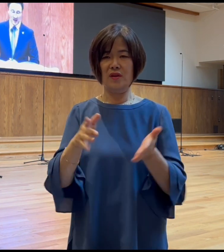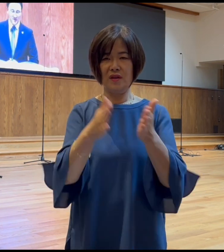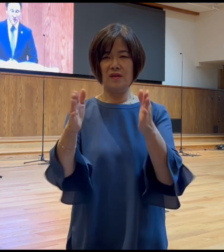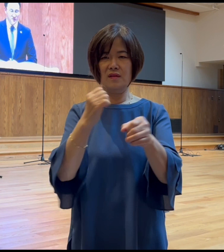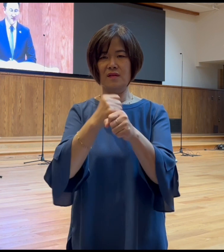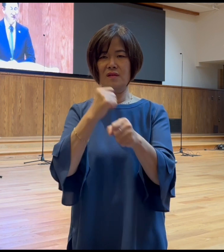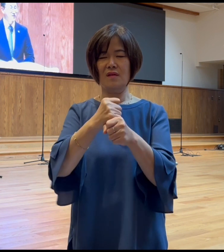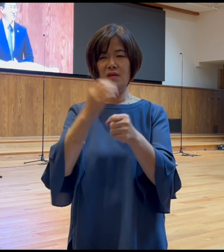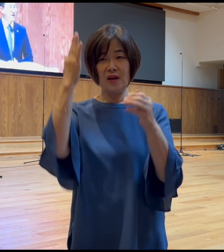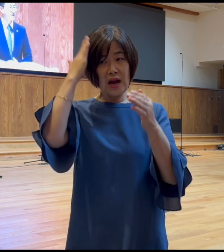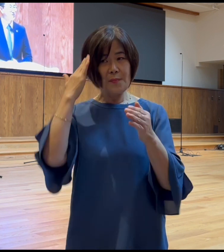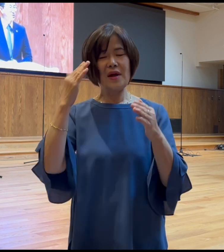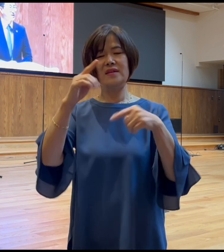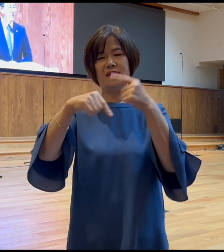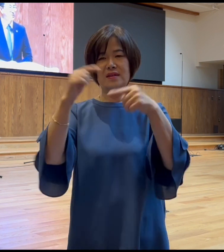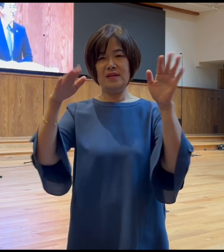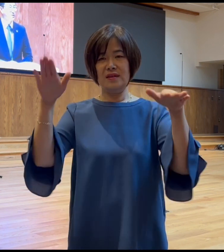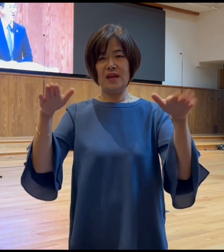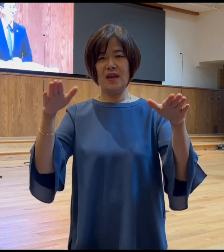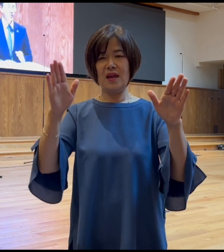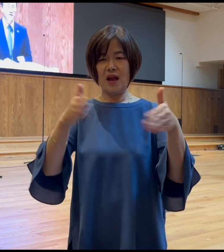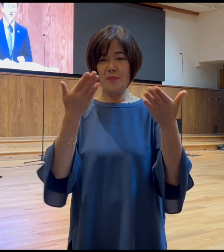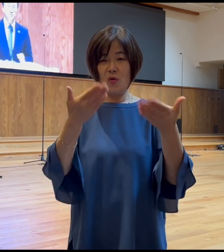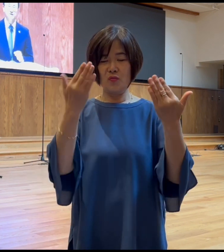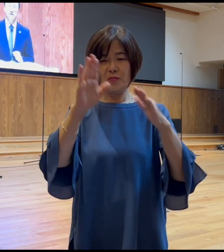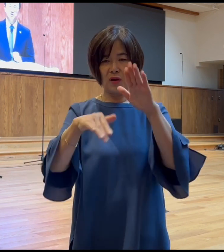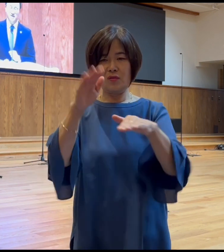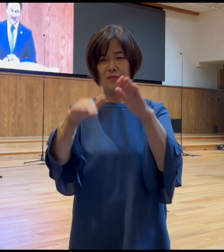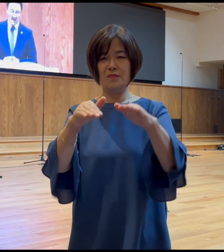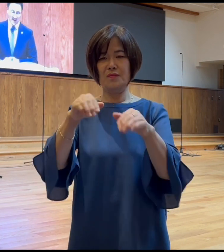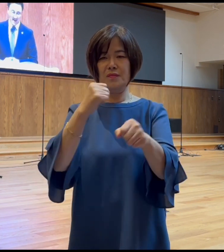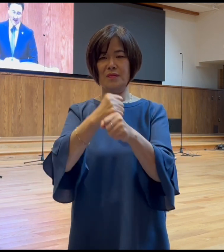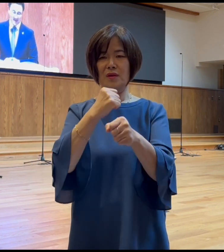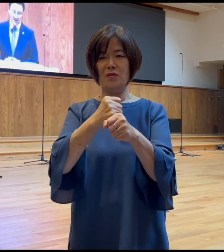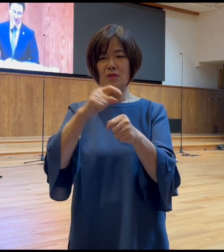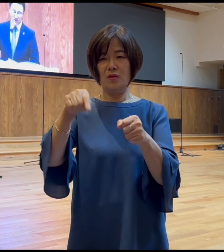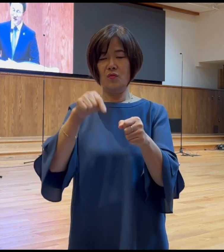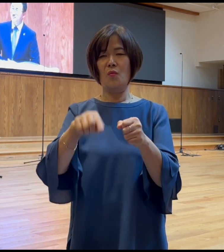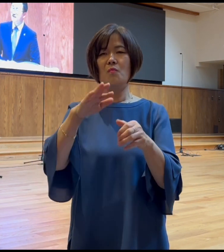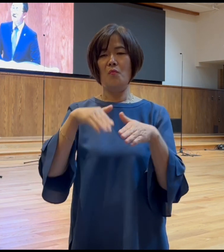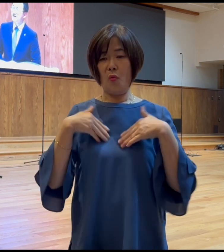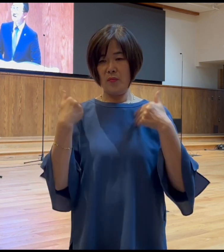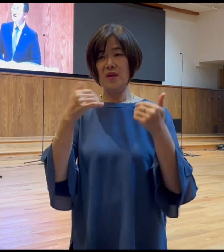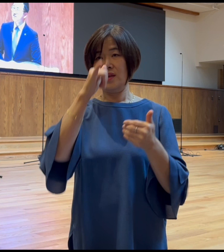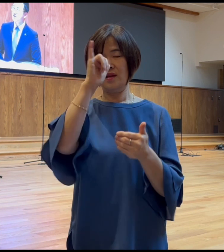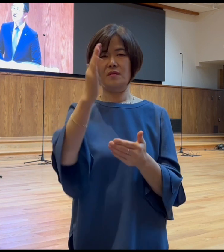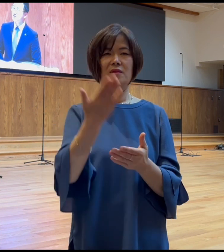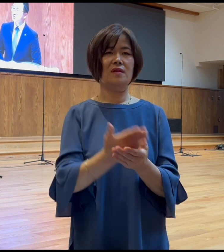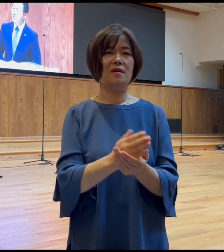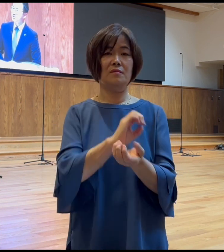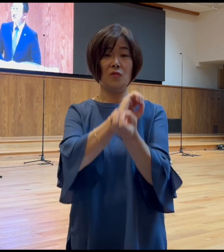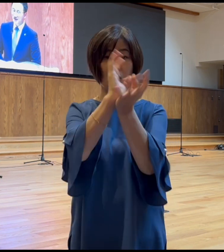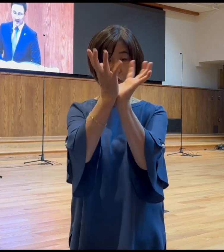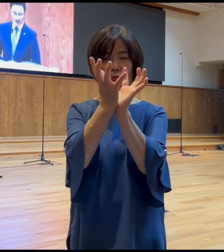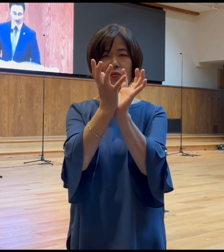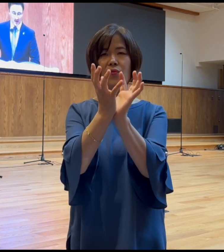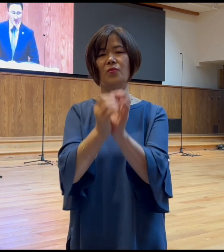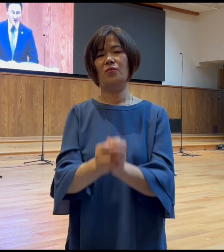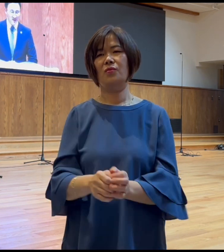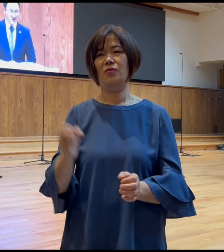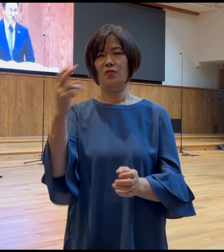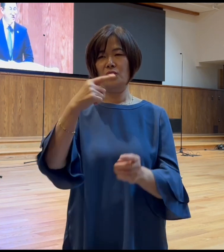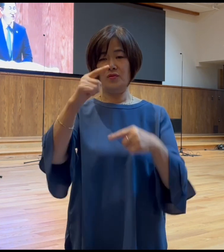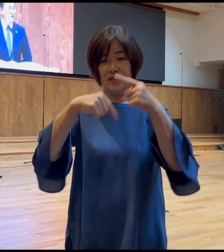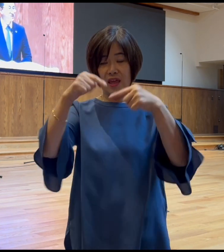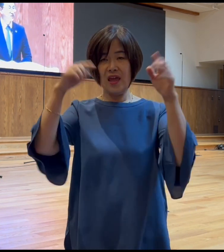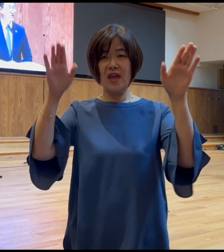까치의 가벼운 발걸음과 긴 꼬리에도 봄이 움직이고 있다라는 표현을 합니다. 피어나는 꽃 그리고